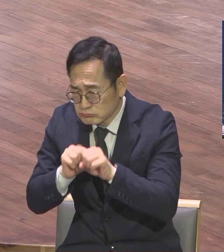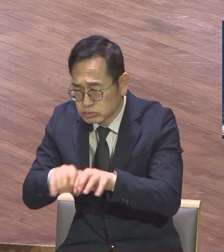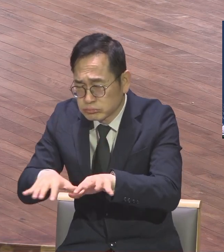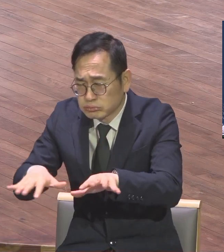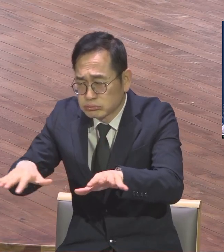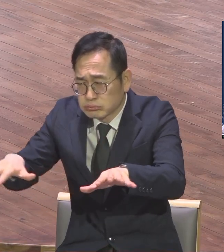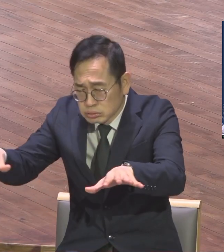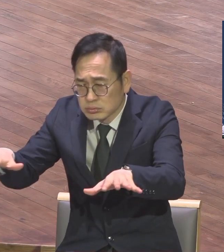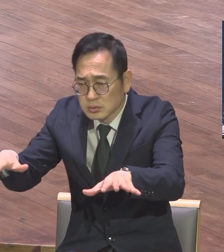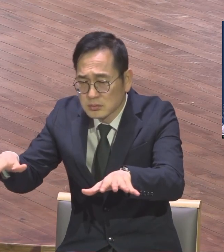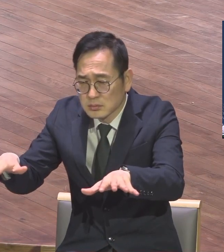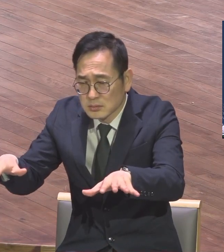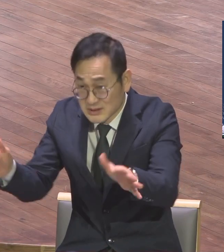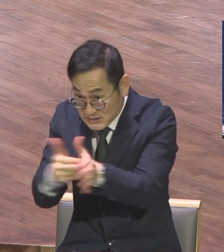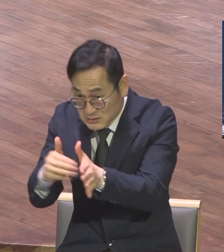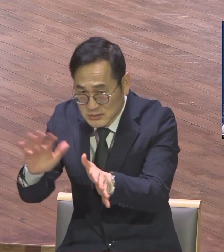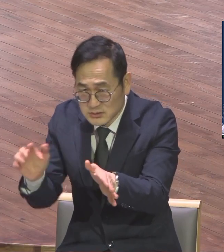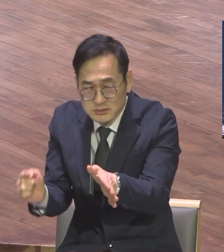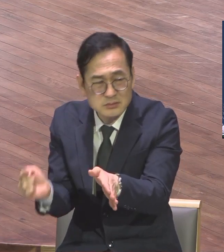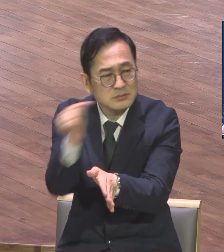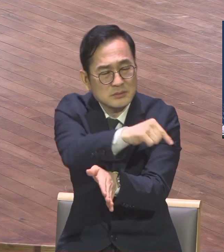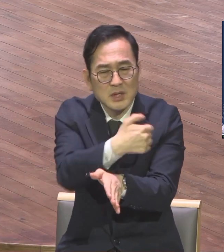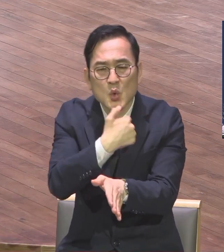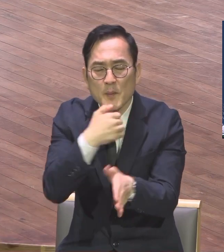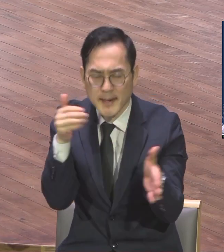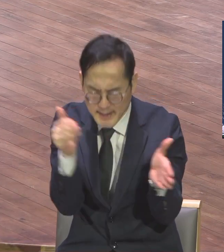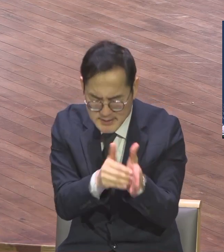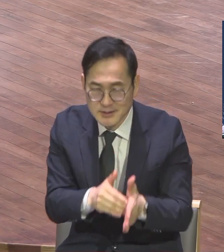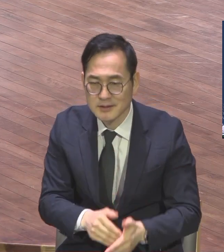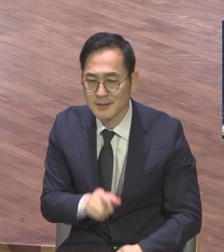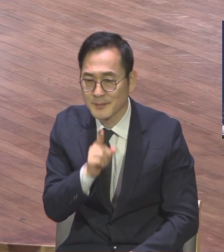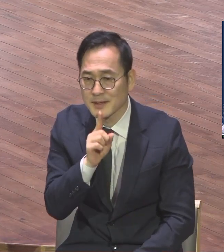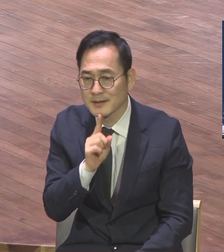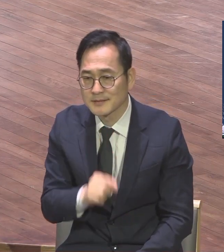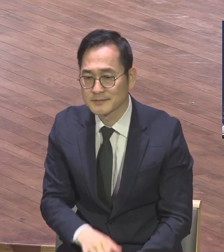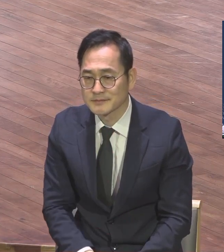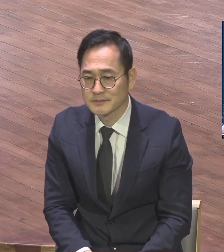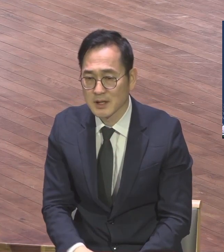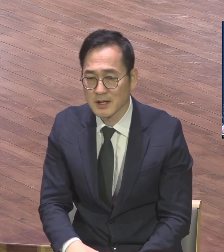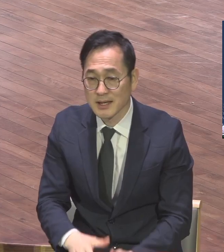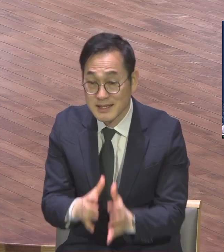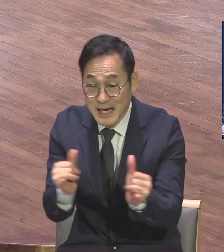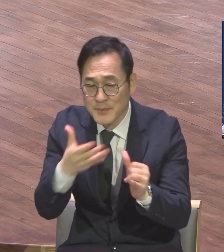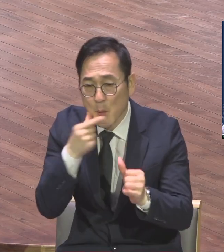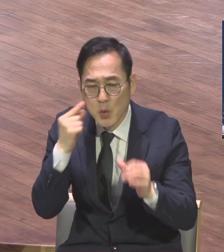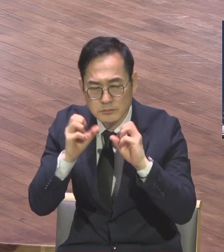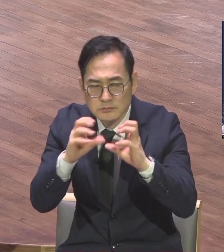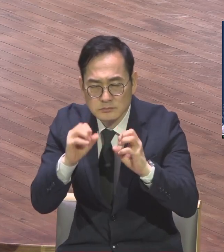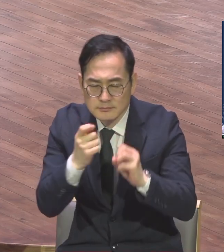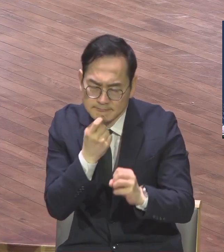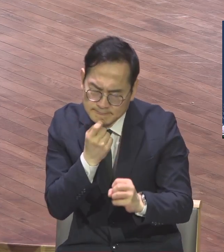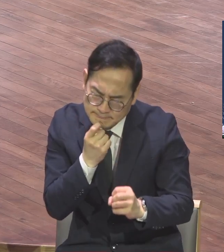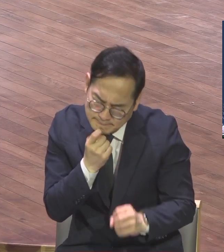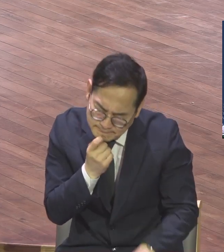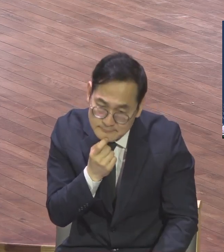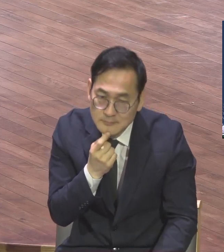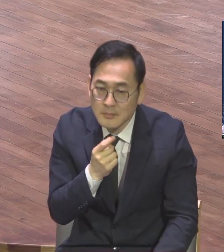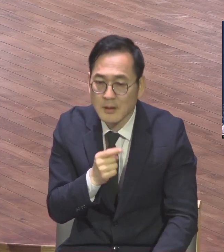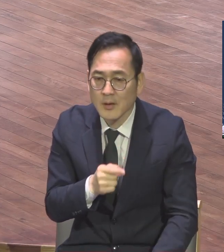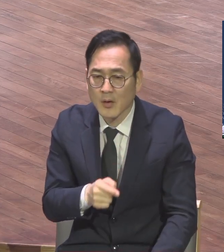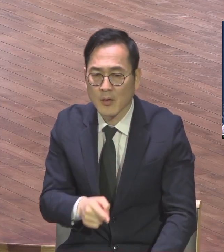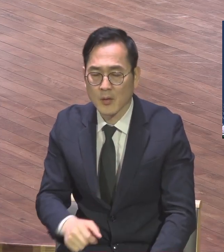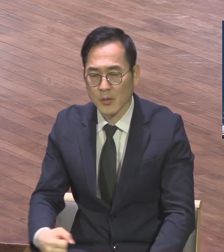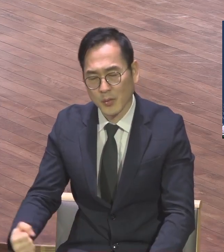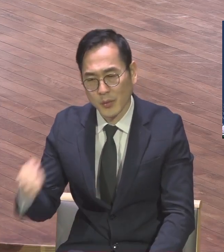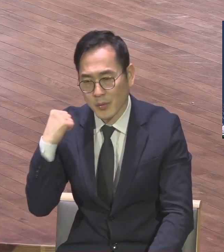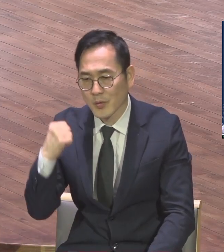많은 곳에서 더 많은 사람들에게 구원의 복음을 전하려고 하는 열망을 가졌던 것입니다. 오늘 여기서